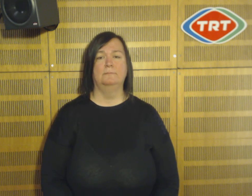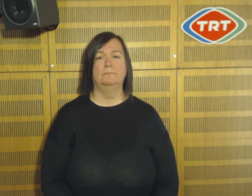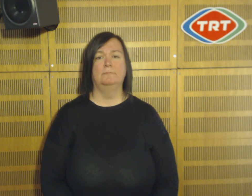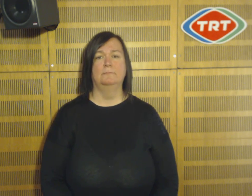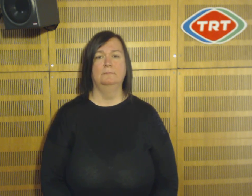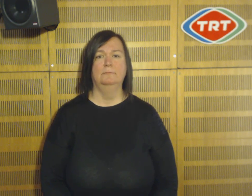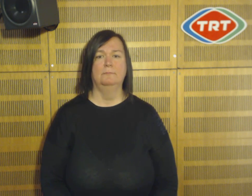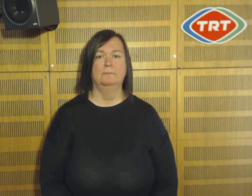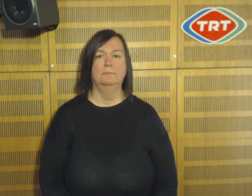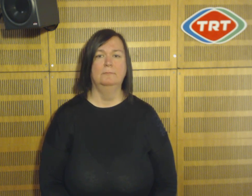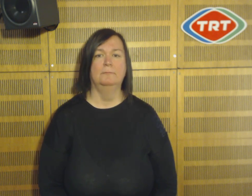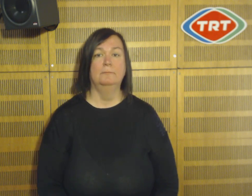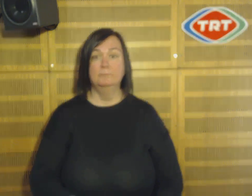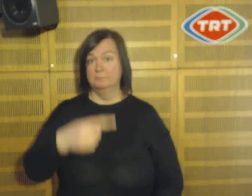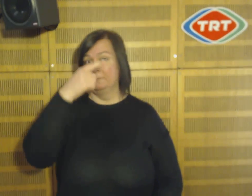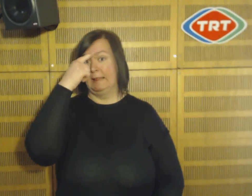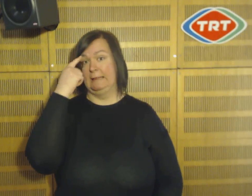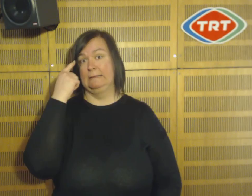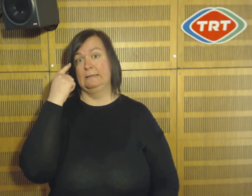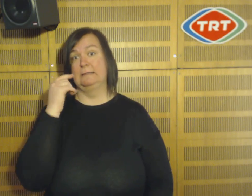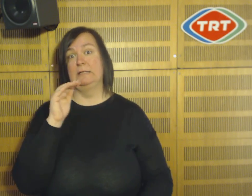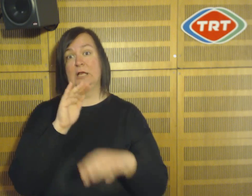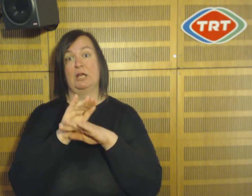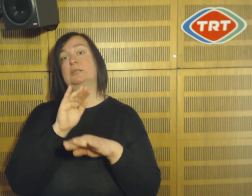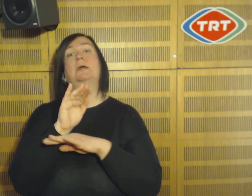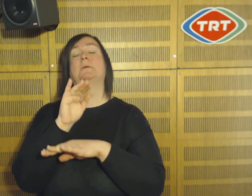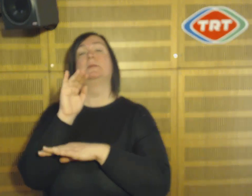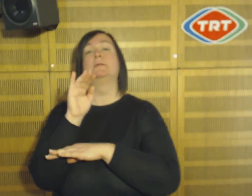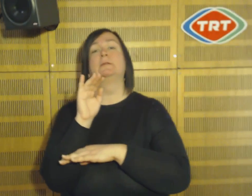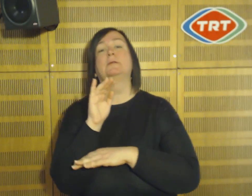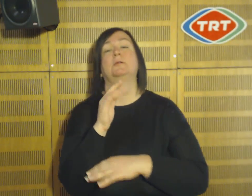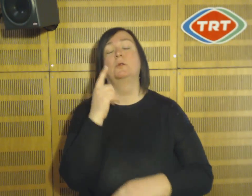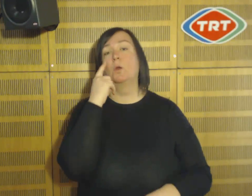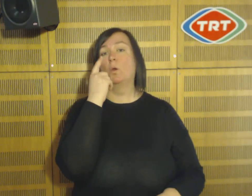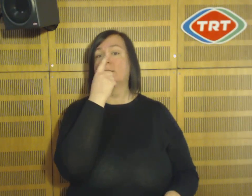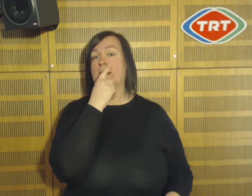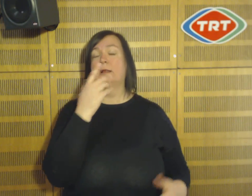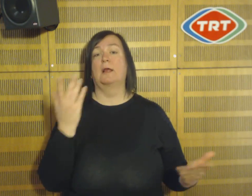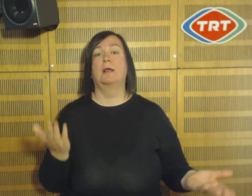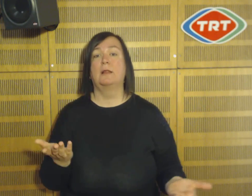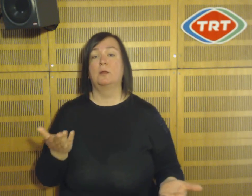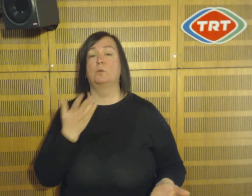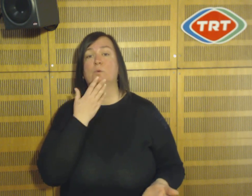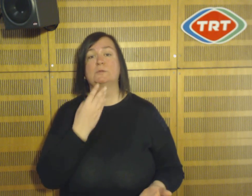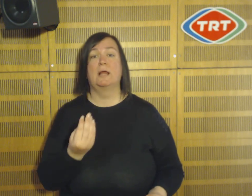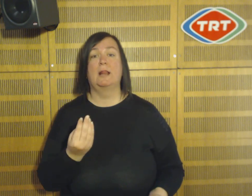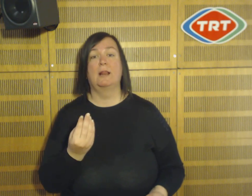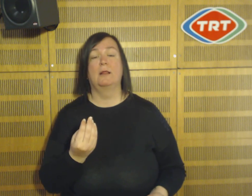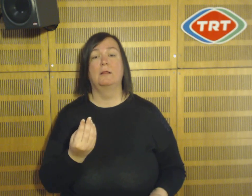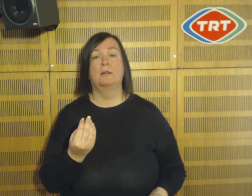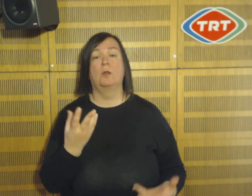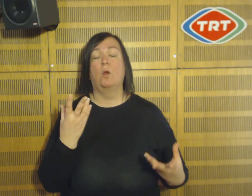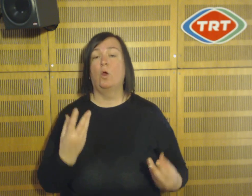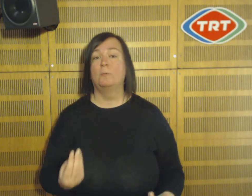sevgilim Belki de Yaşamının gözlerin kadar güzel olmasını